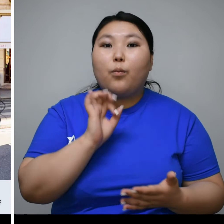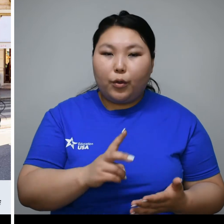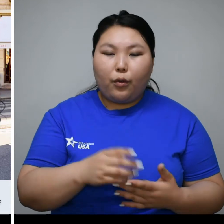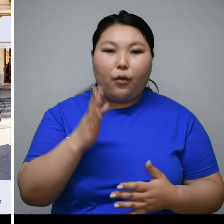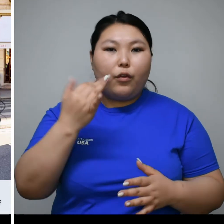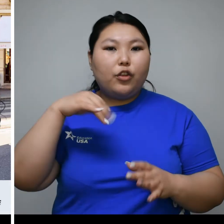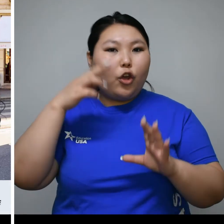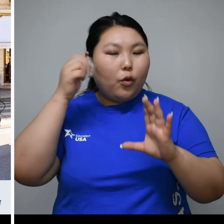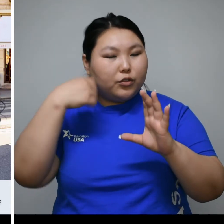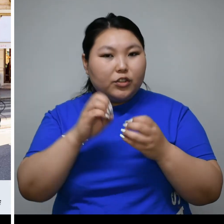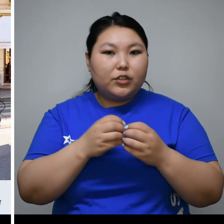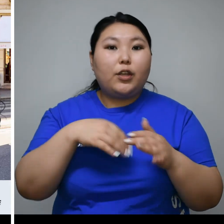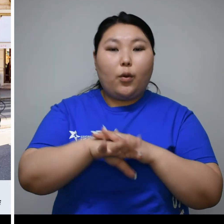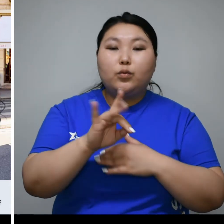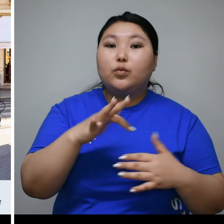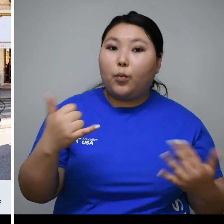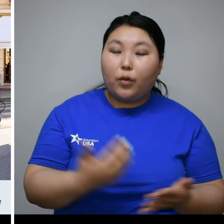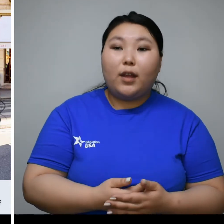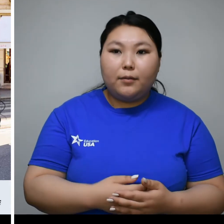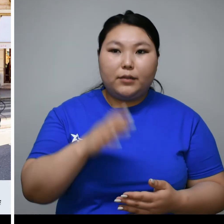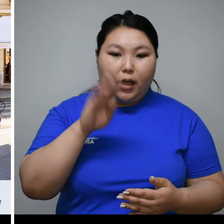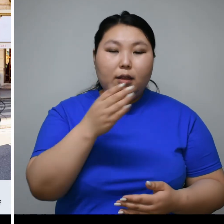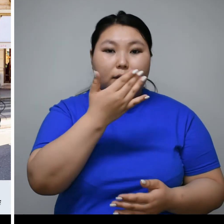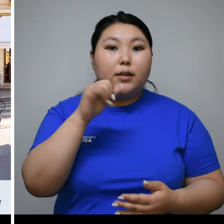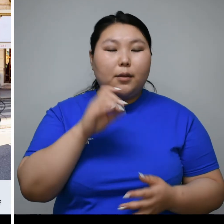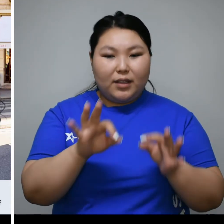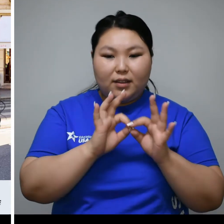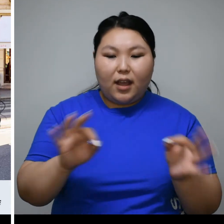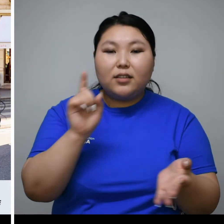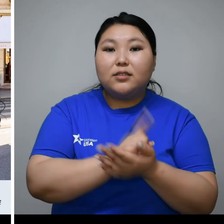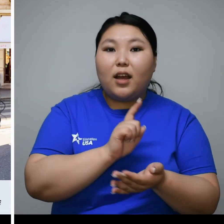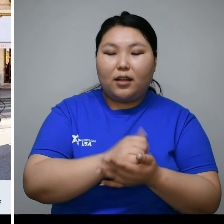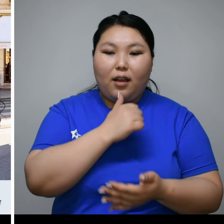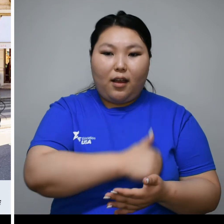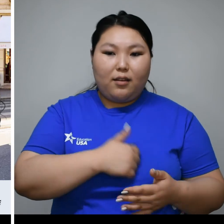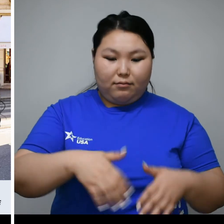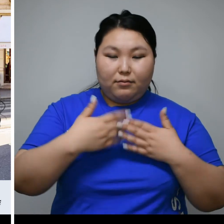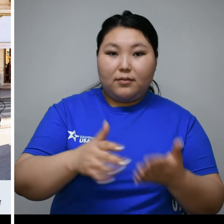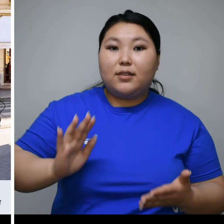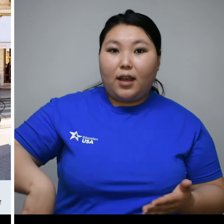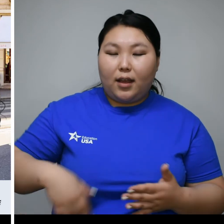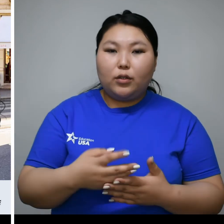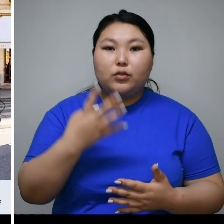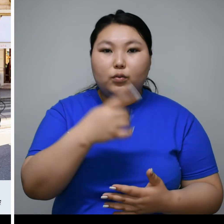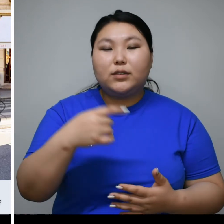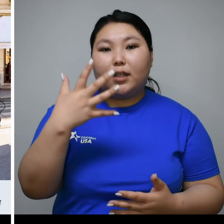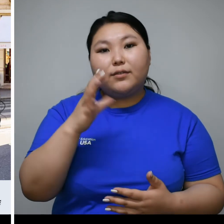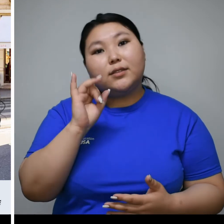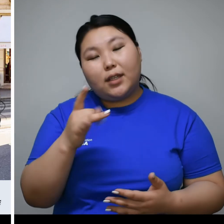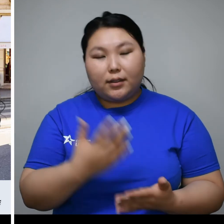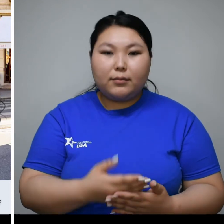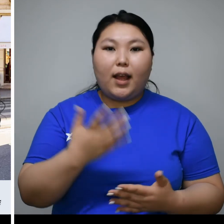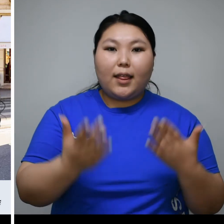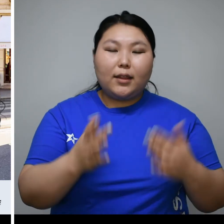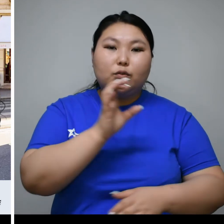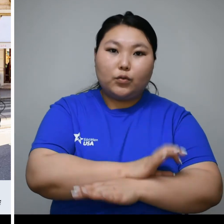шаарддаг бол одоо видео бичлэг хийж явуулах ч гэдэм үү те тийм нарийн шаардлагуудыг хангасны дараагаар 4-5 сарын